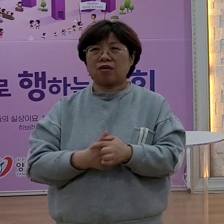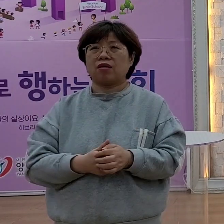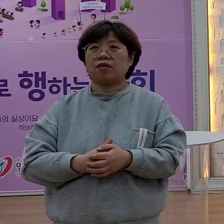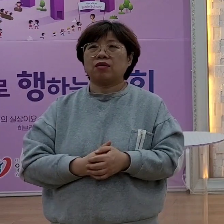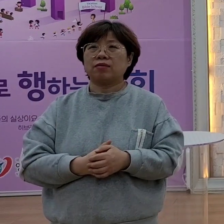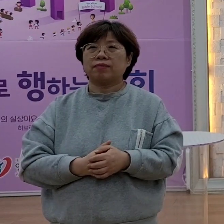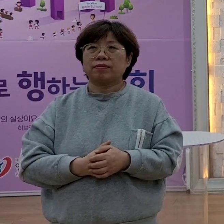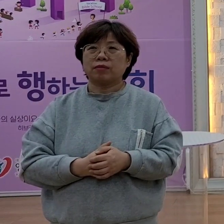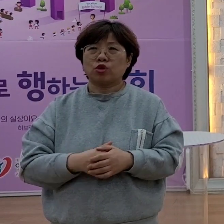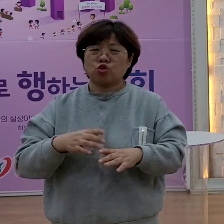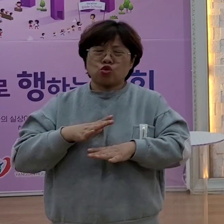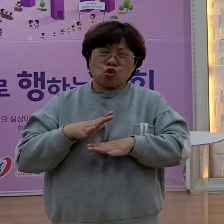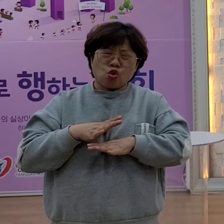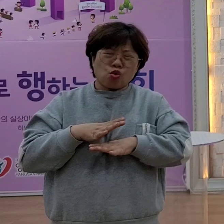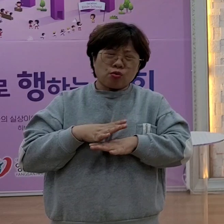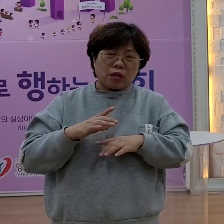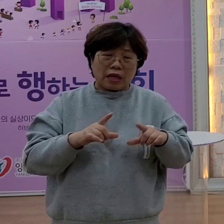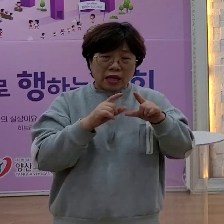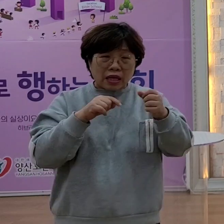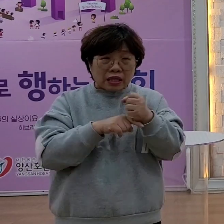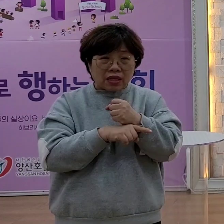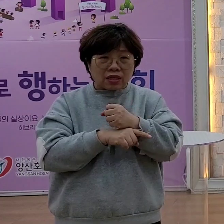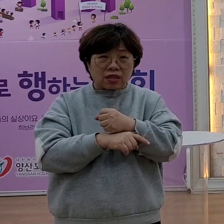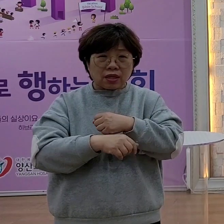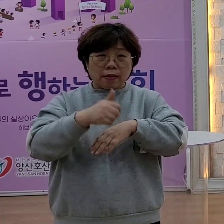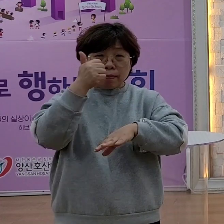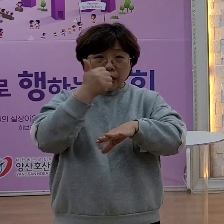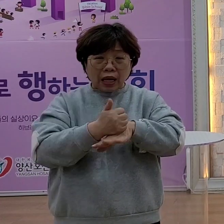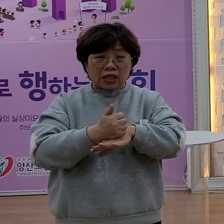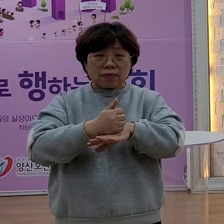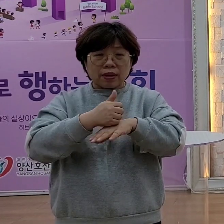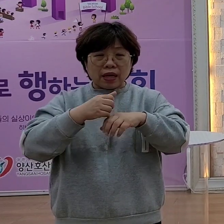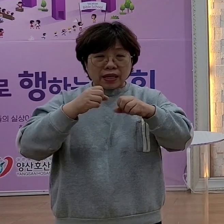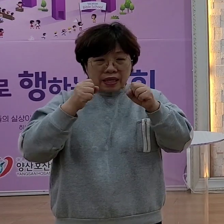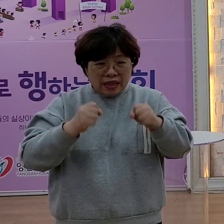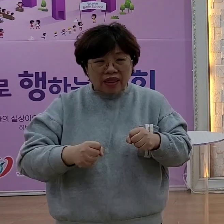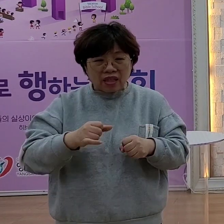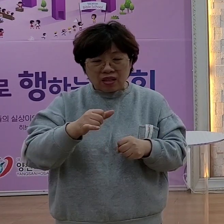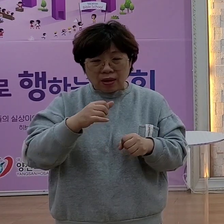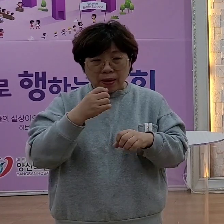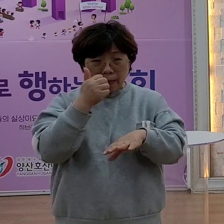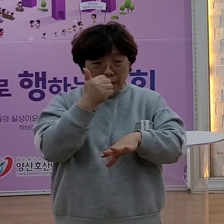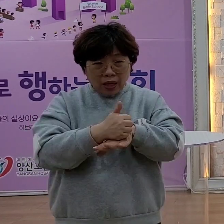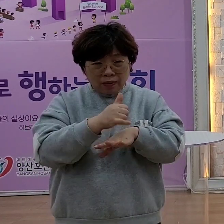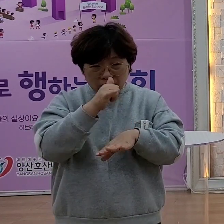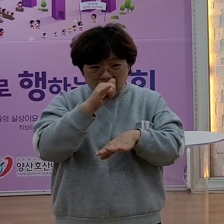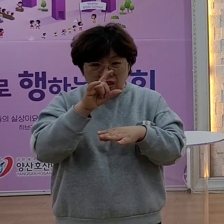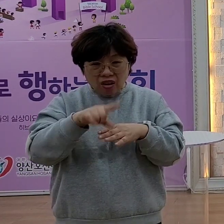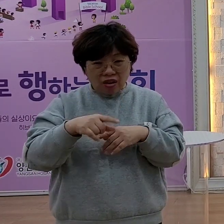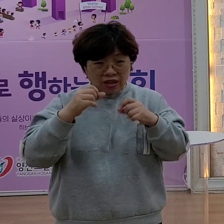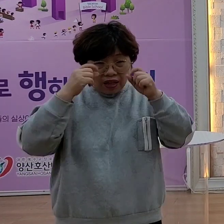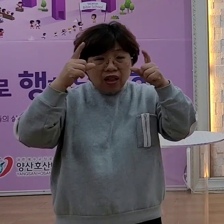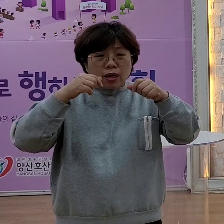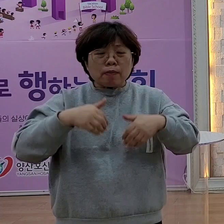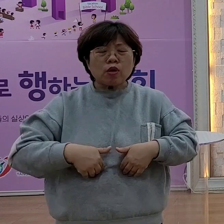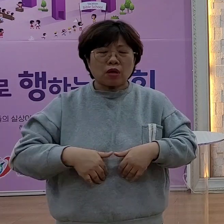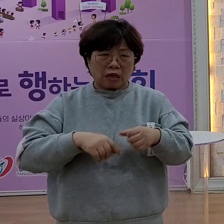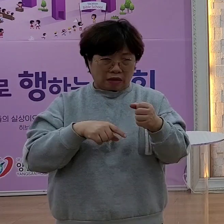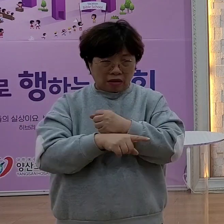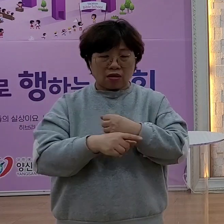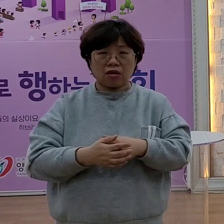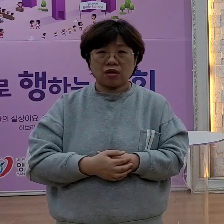아니라 두려움으로 산다는 이 말은 끝이 있음을 알고 살아야 된다 이 말이죠. 이 나그네